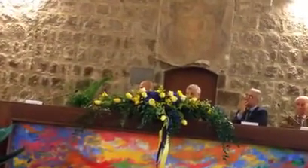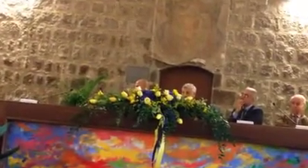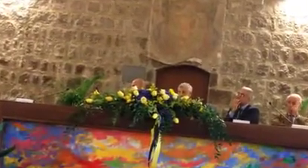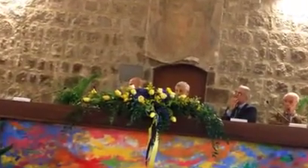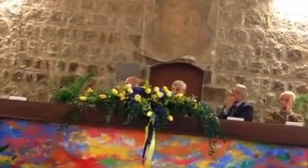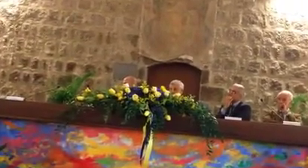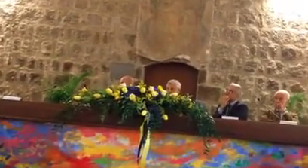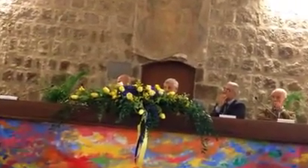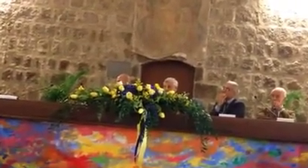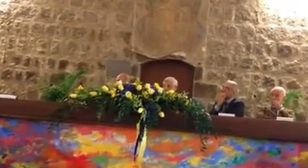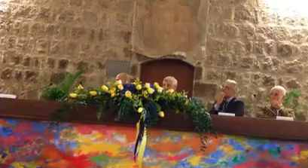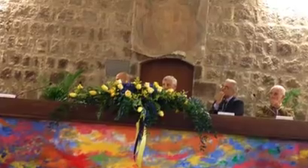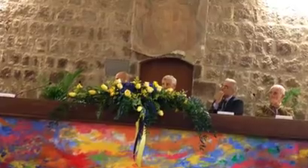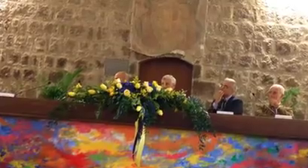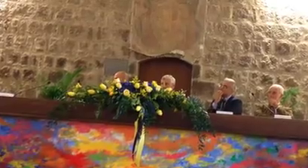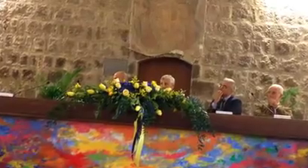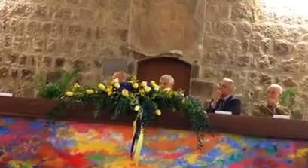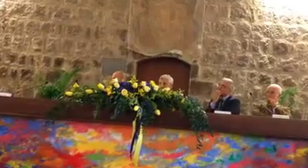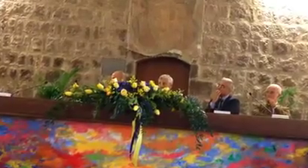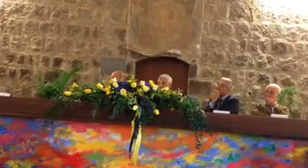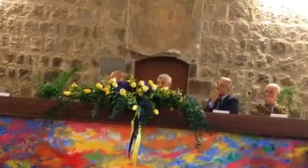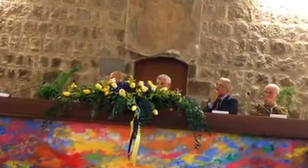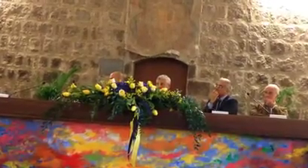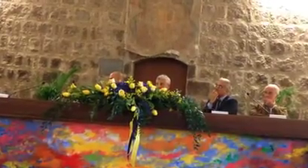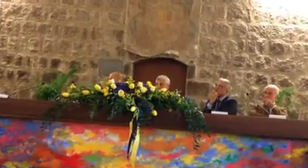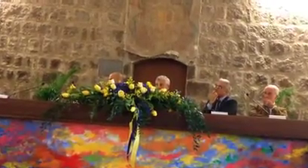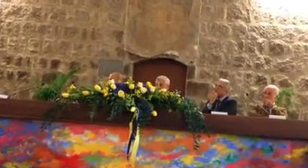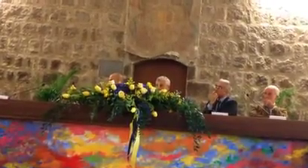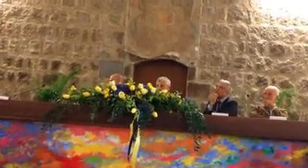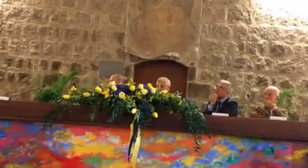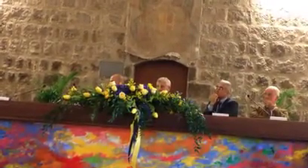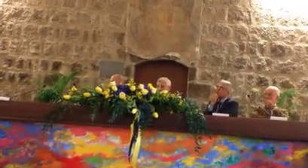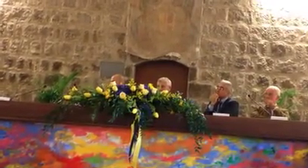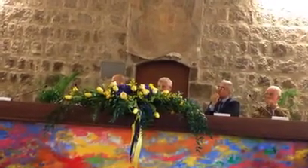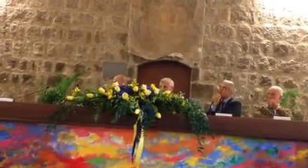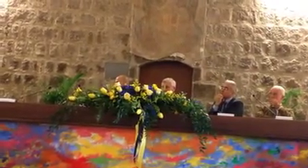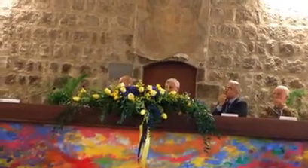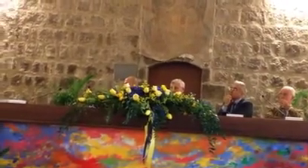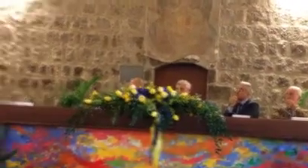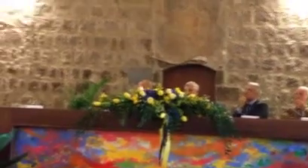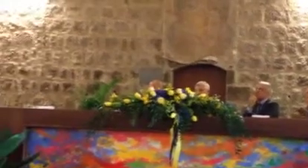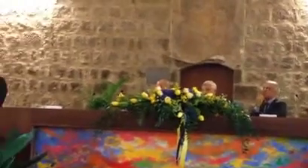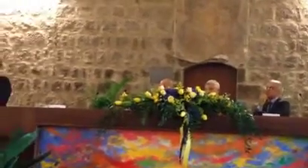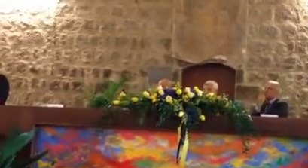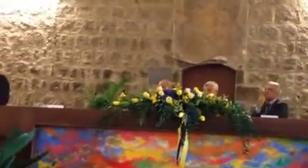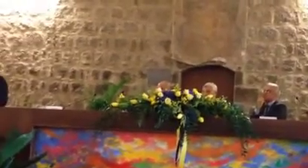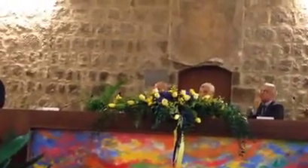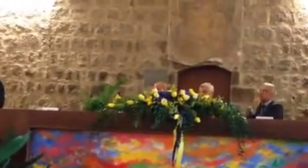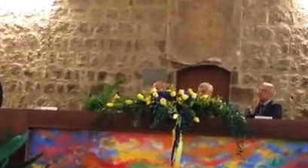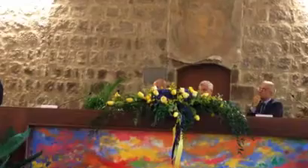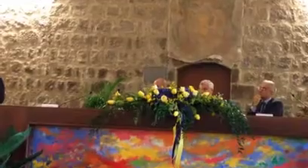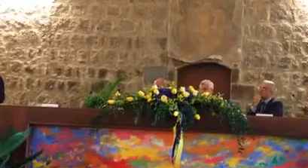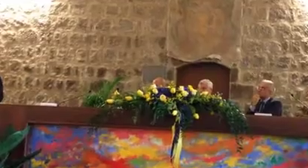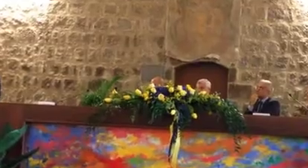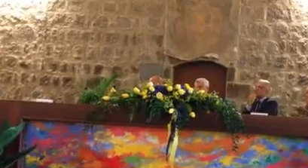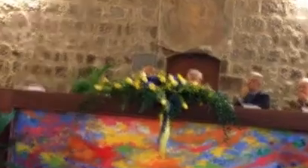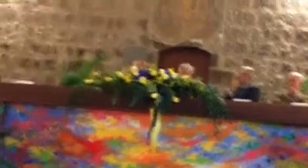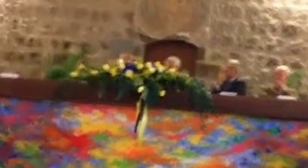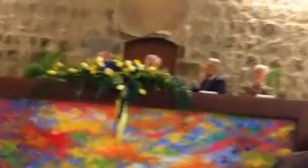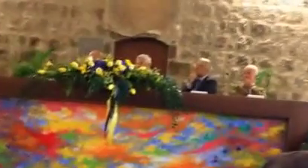sotto questo punto di vista sappiamo che, e credo che molti lo sappiano, il 58% del